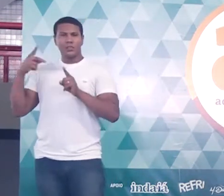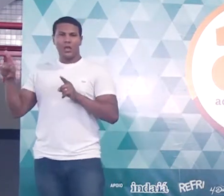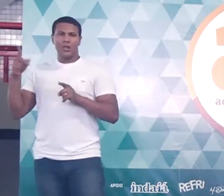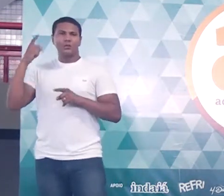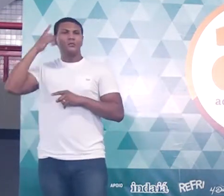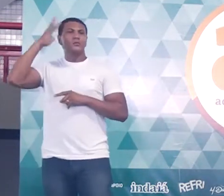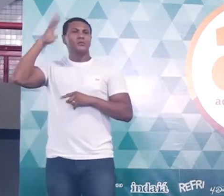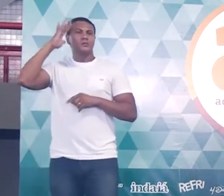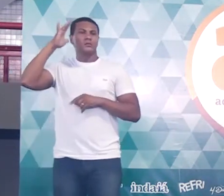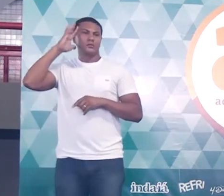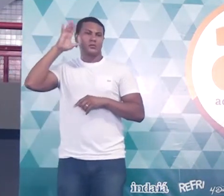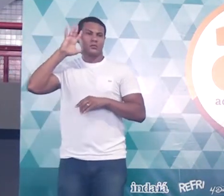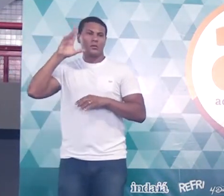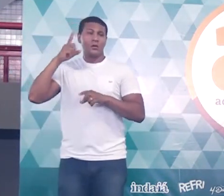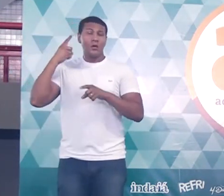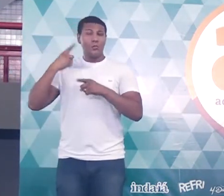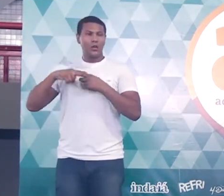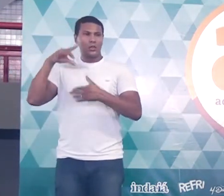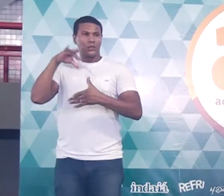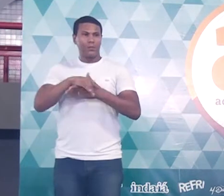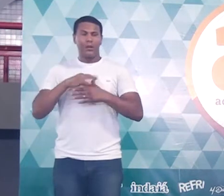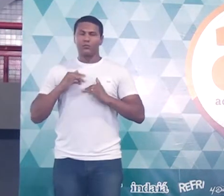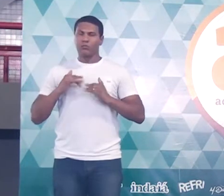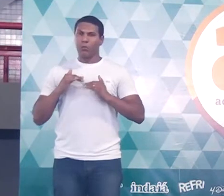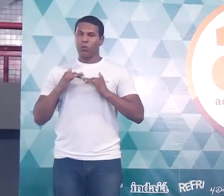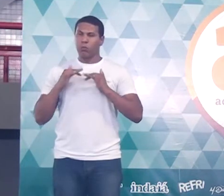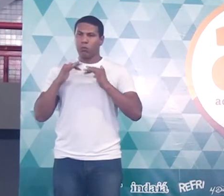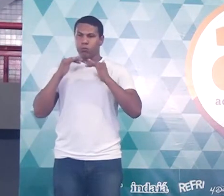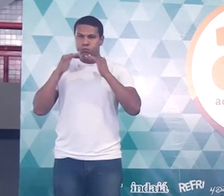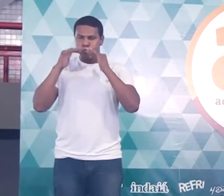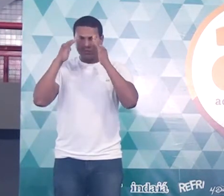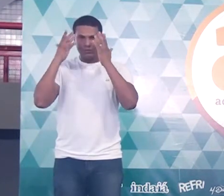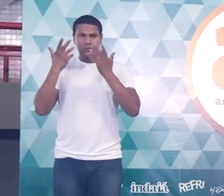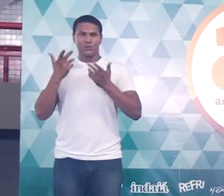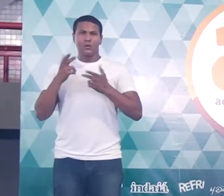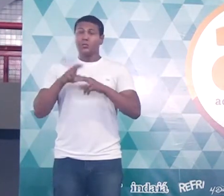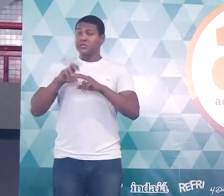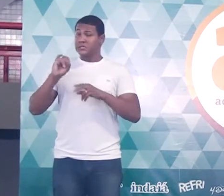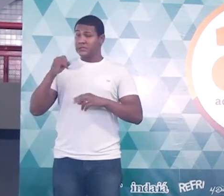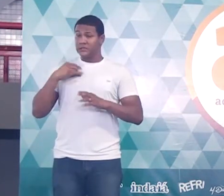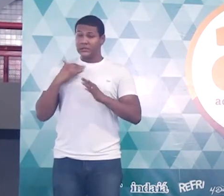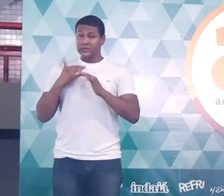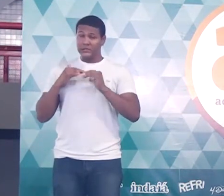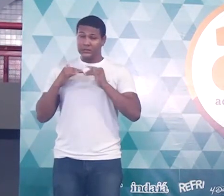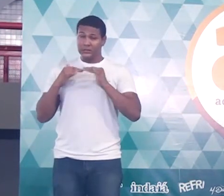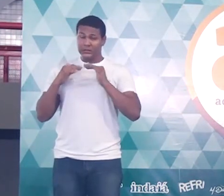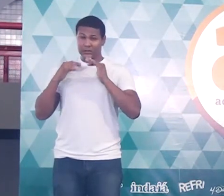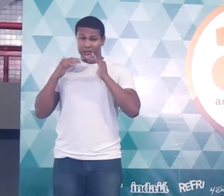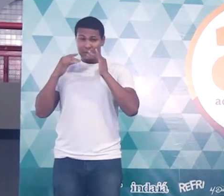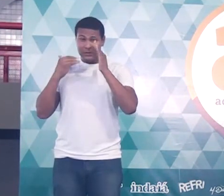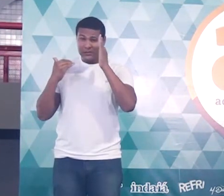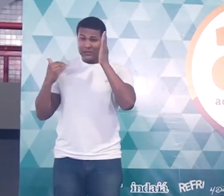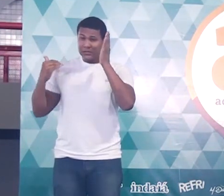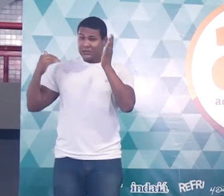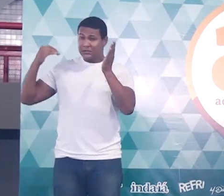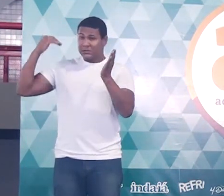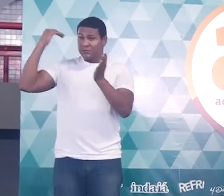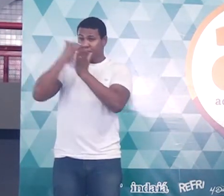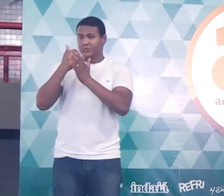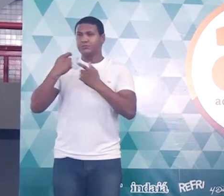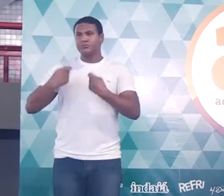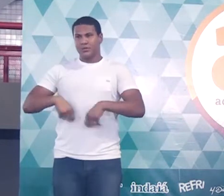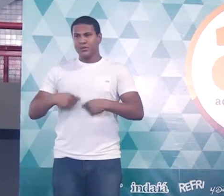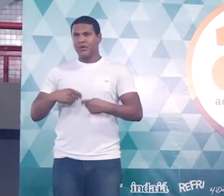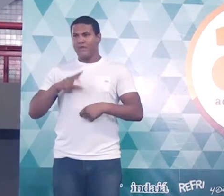porque a temperatura está muito alta. E aí, se aumentar muito, você começa, realmente, você vai ter